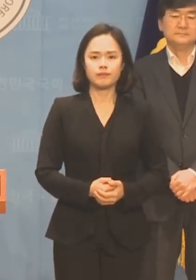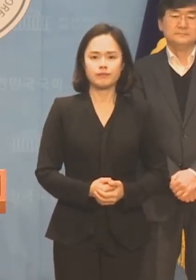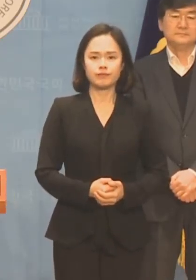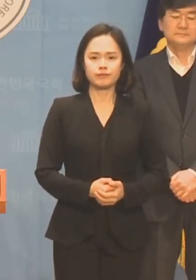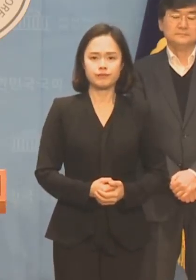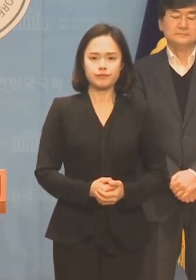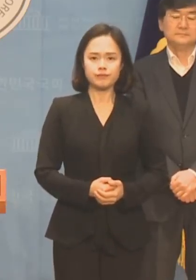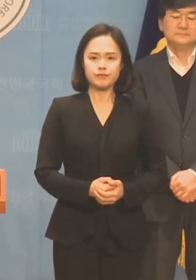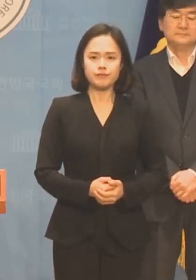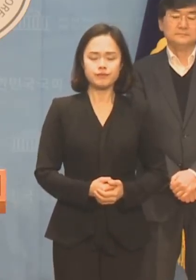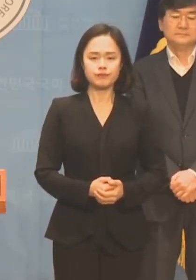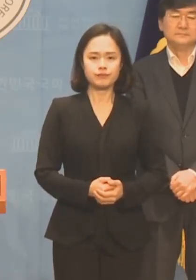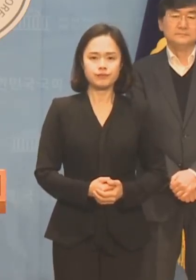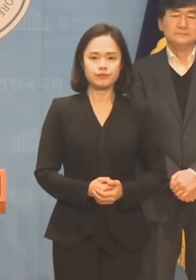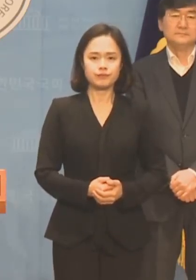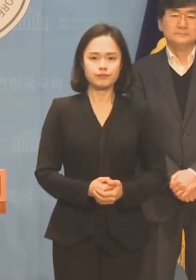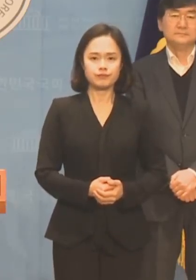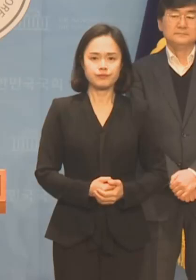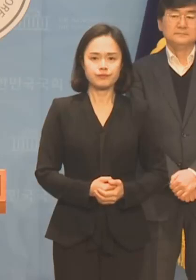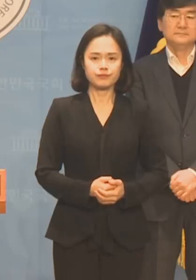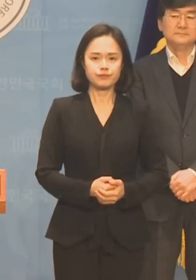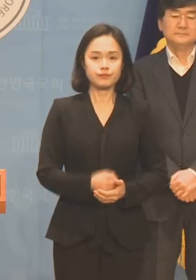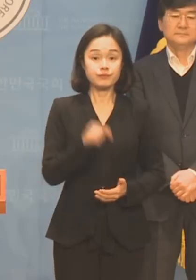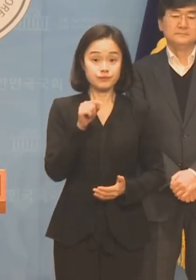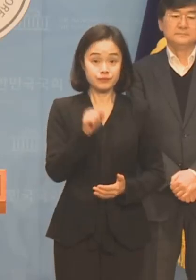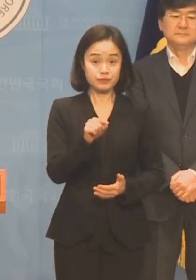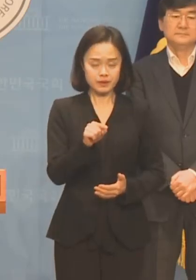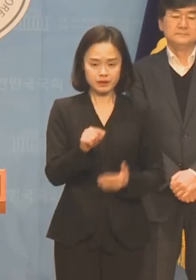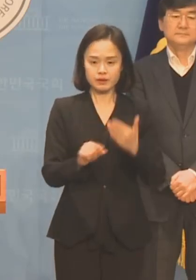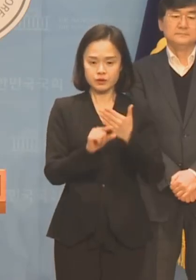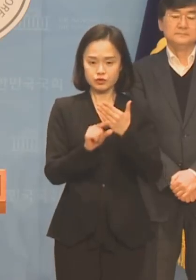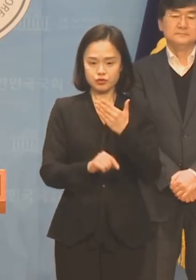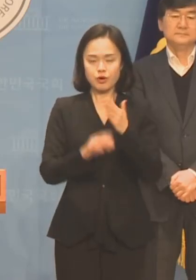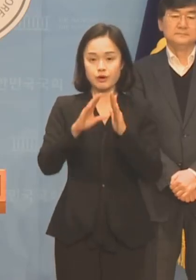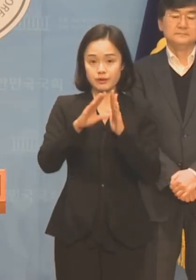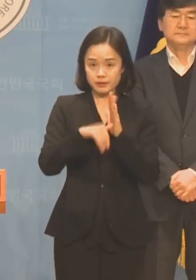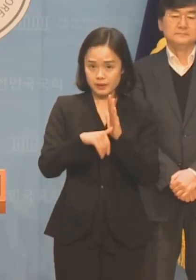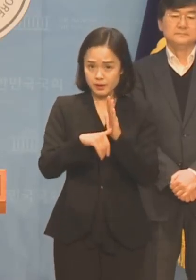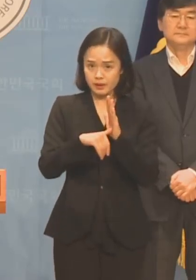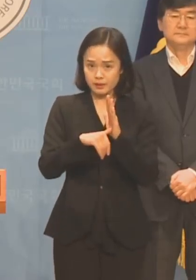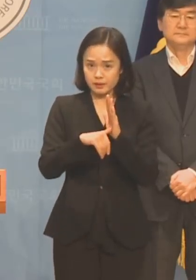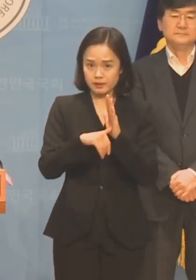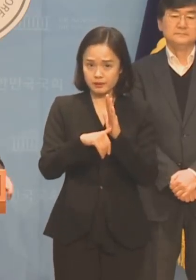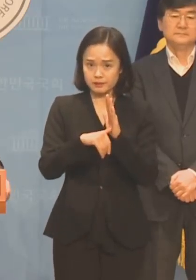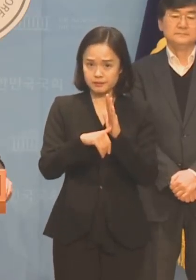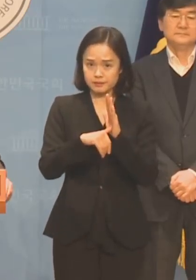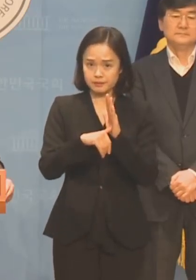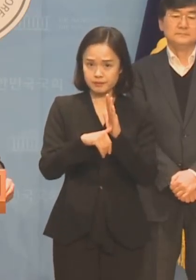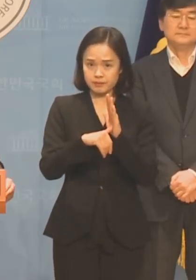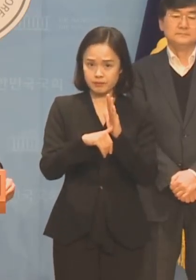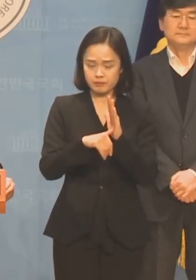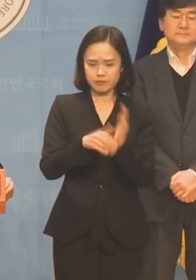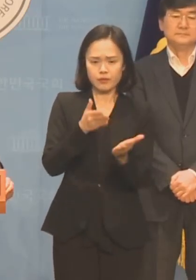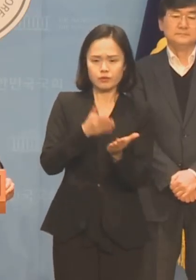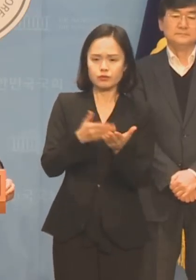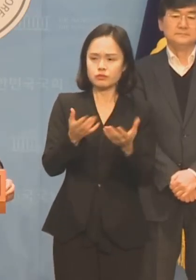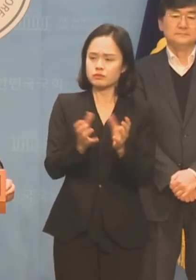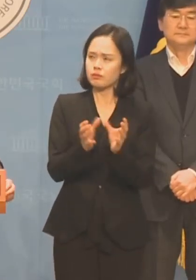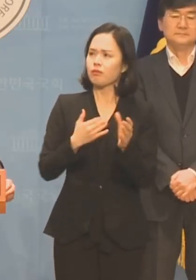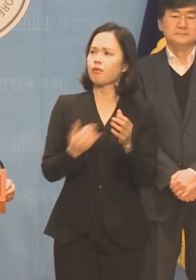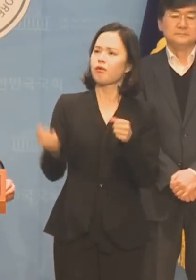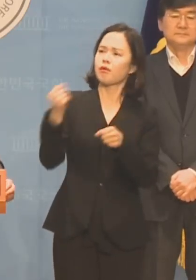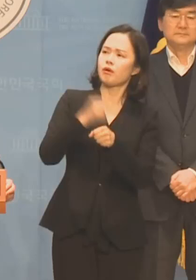그것도 한참 지난해 9월경에 저는 계속해서 보도국에 돌아가고 싶다는 얘기를